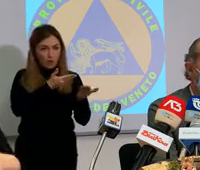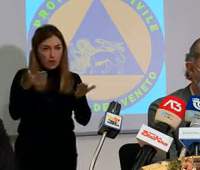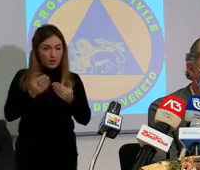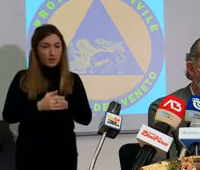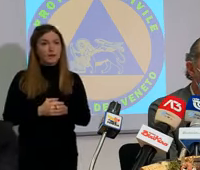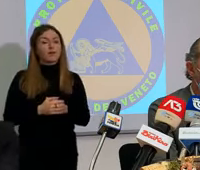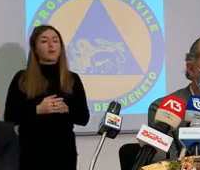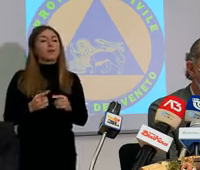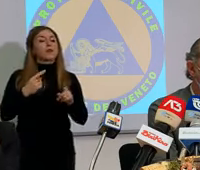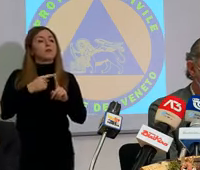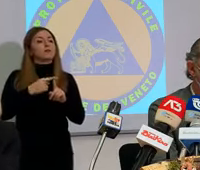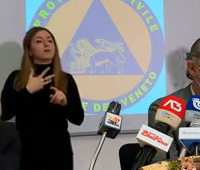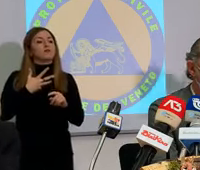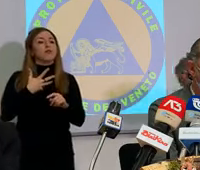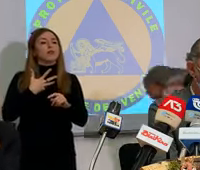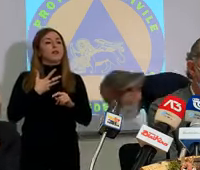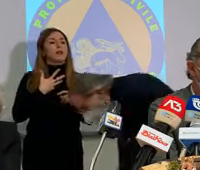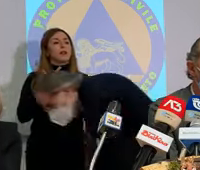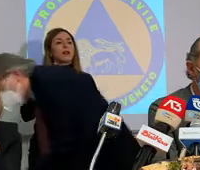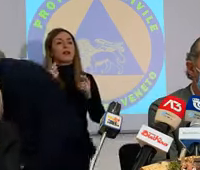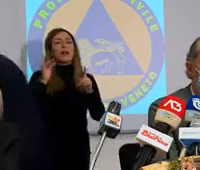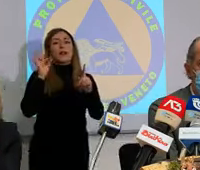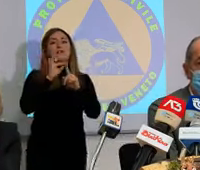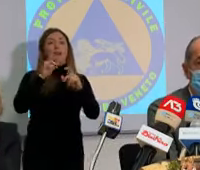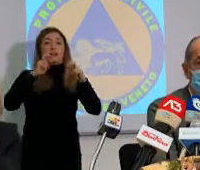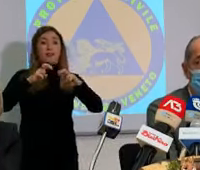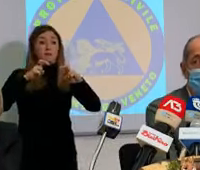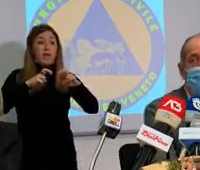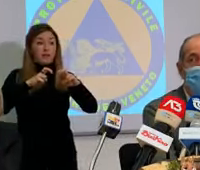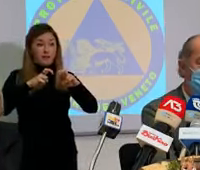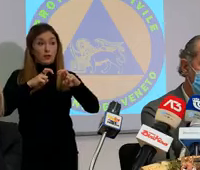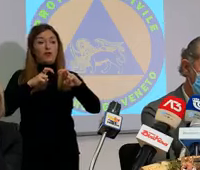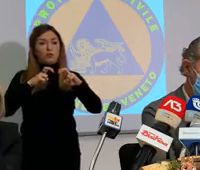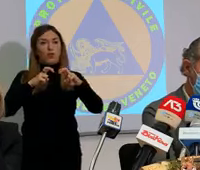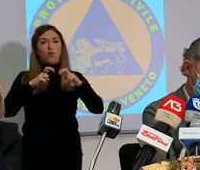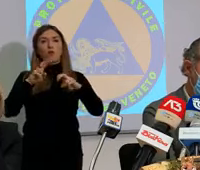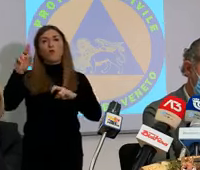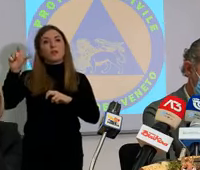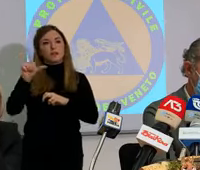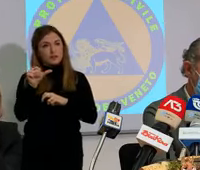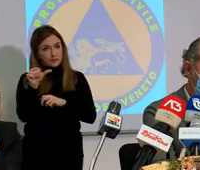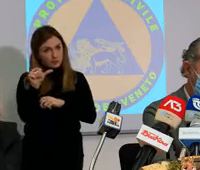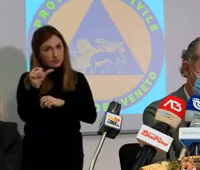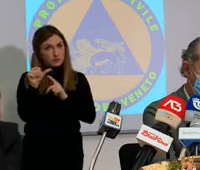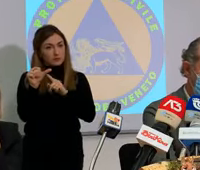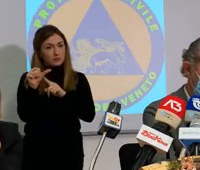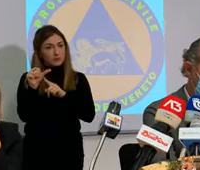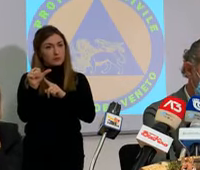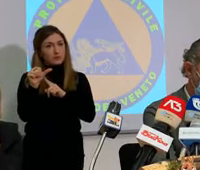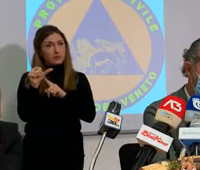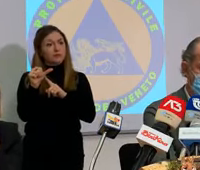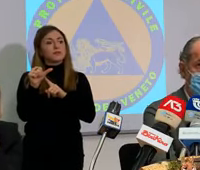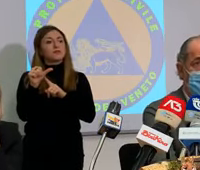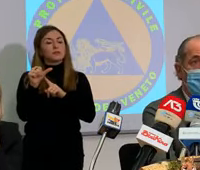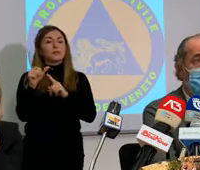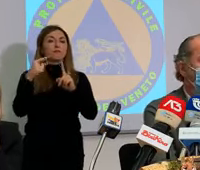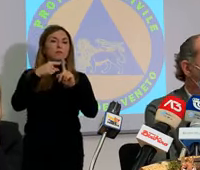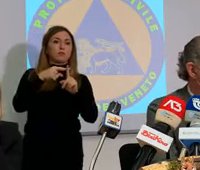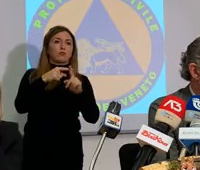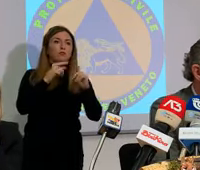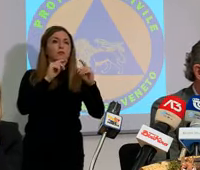piano di sanità pubblica il referente diciamo medico anche da parte dell'urss oltre a quello della della casa e riposo